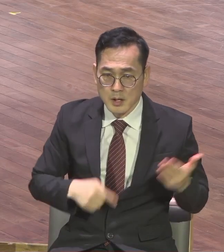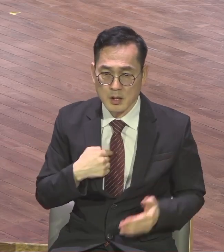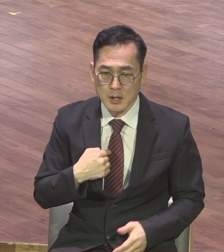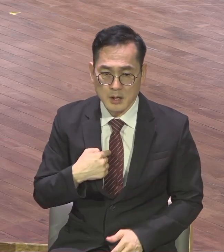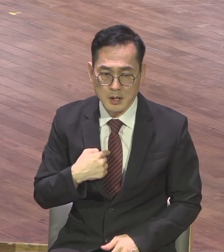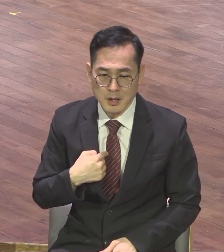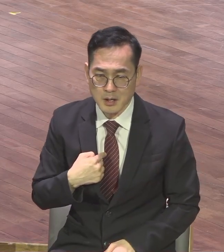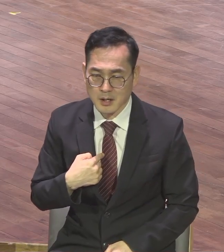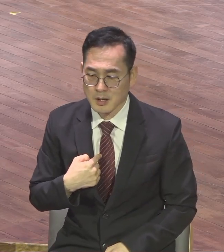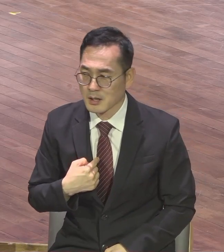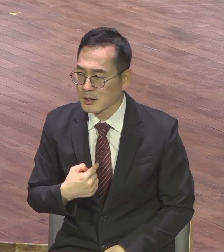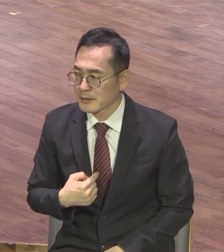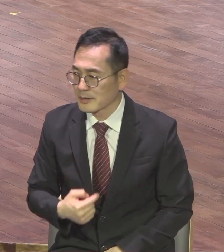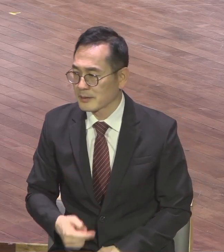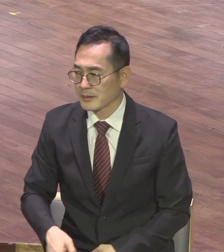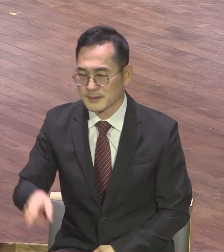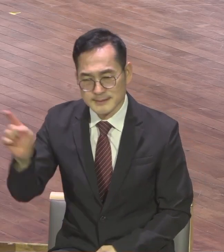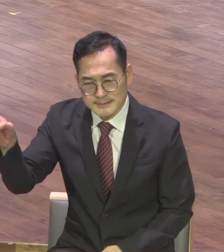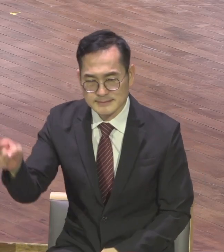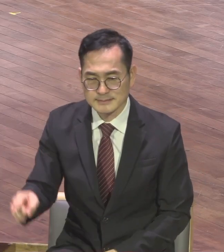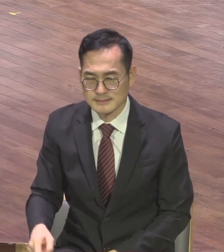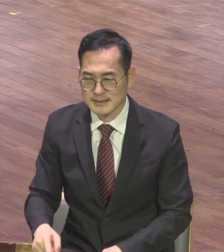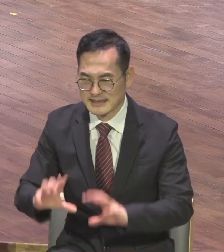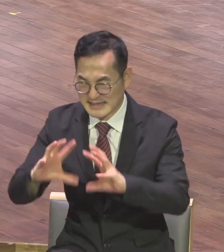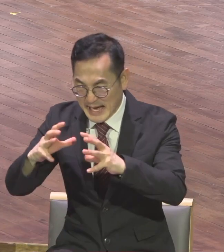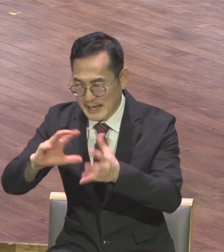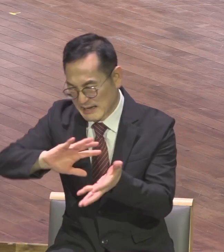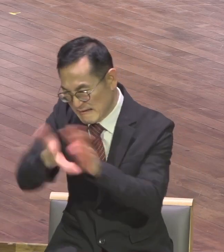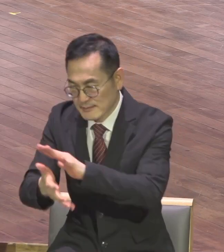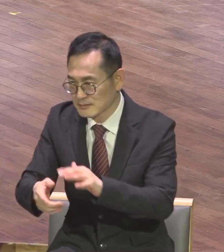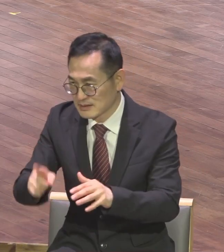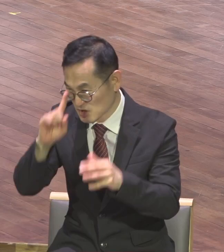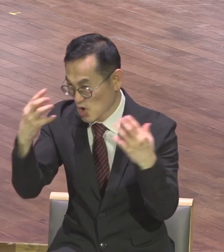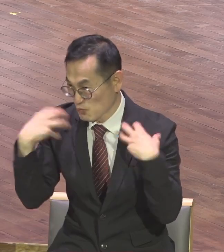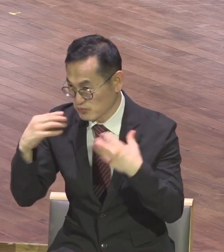정부를 뒤엎으려고 하는 이 이상한 선동한 놈들이다.